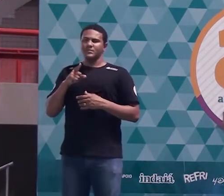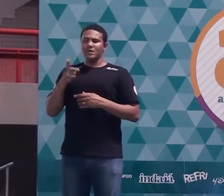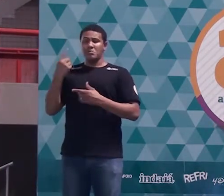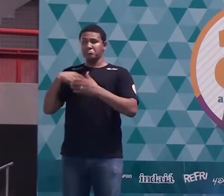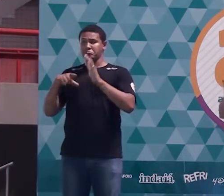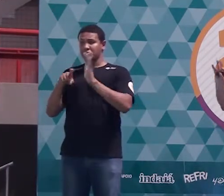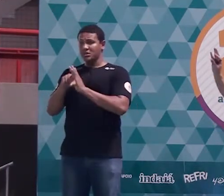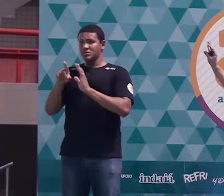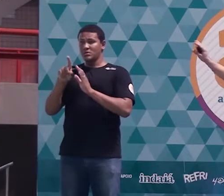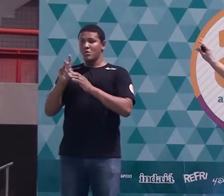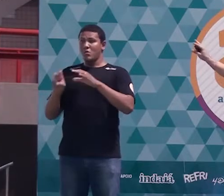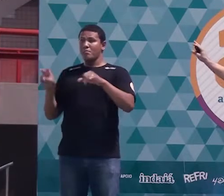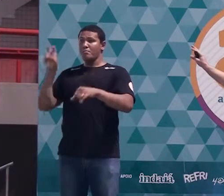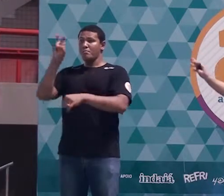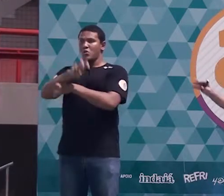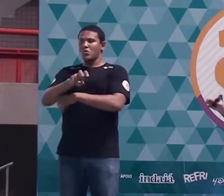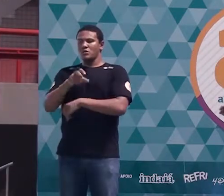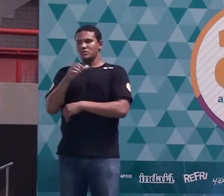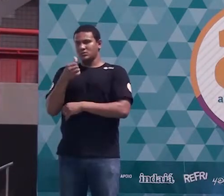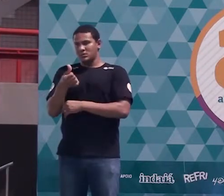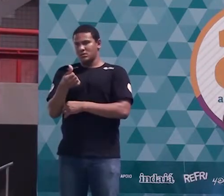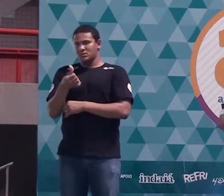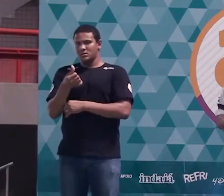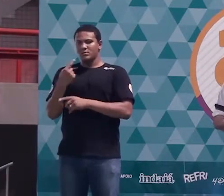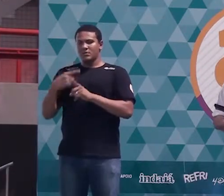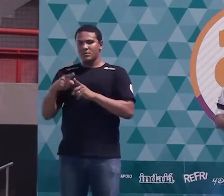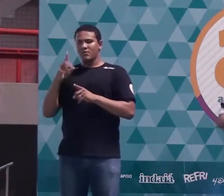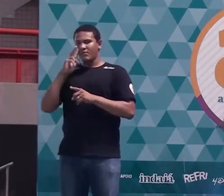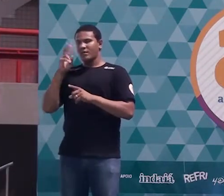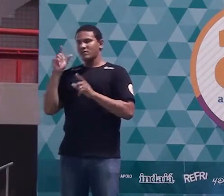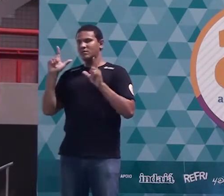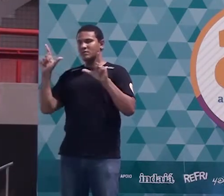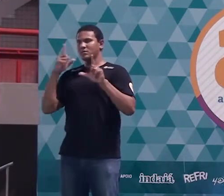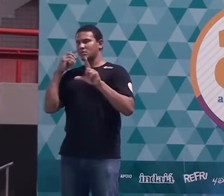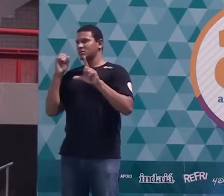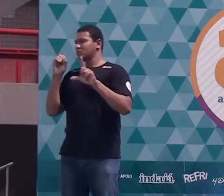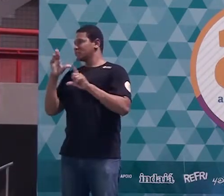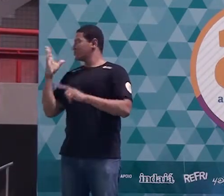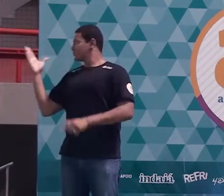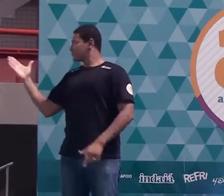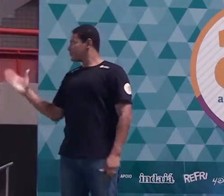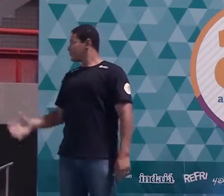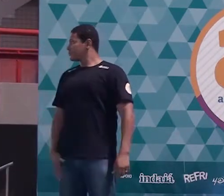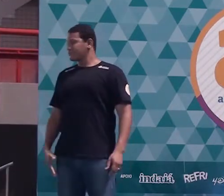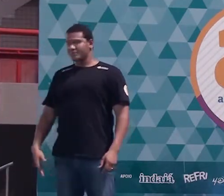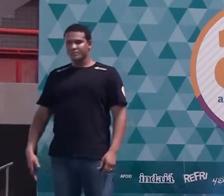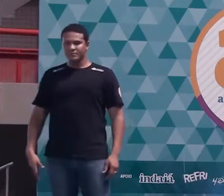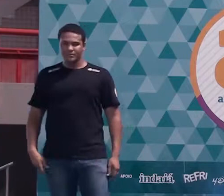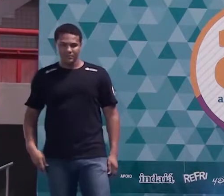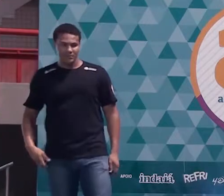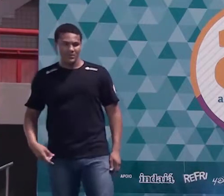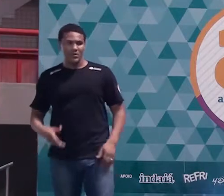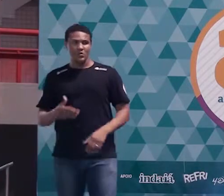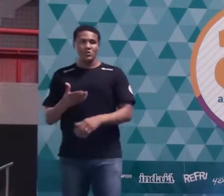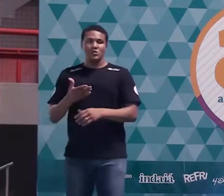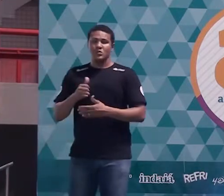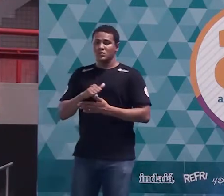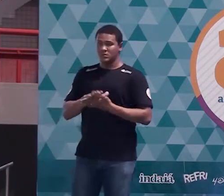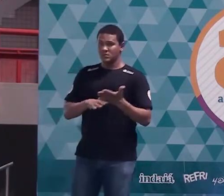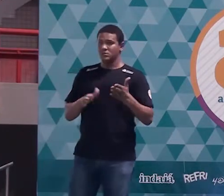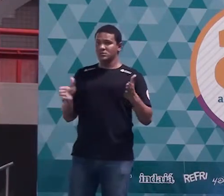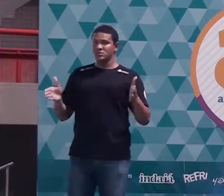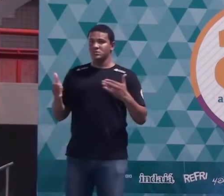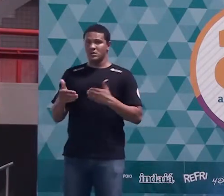essa questão 6 eu vou precisar do quadro, tá bom? Então, eu queria que vocês acompanhassem comigo nos exercícios de